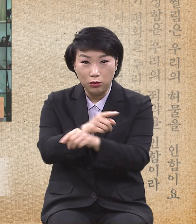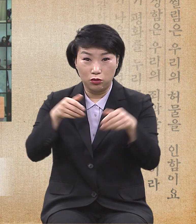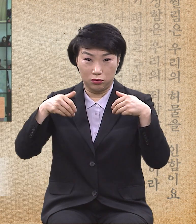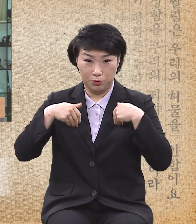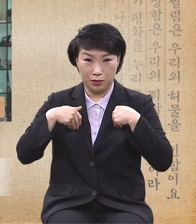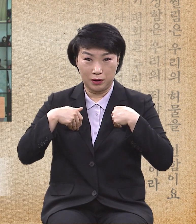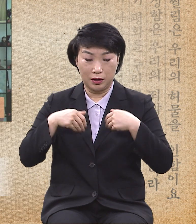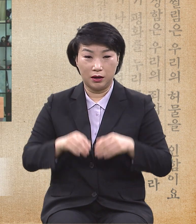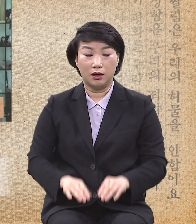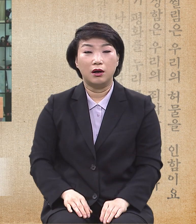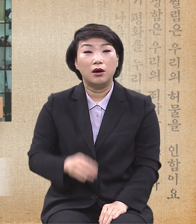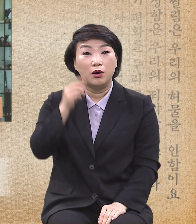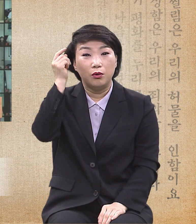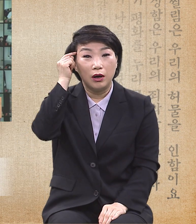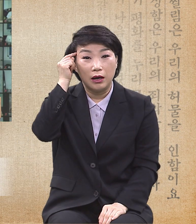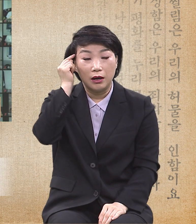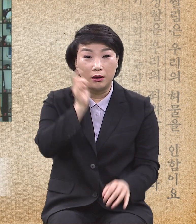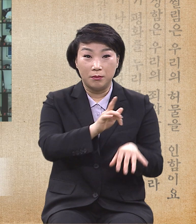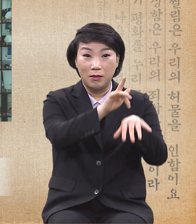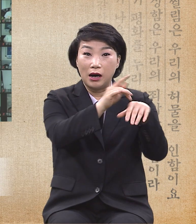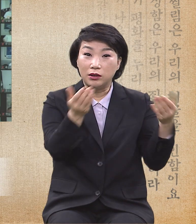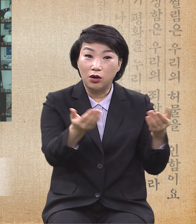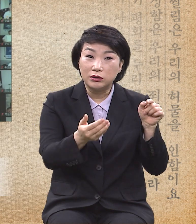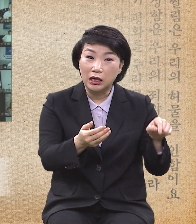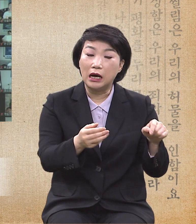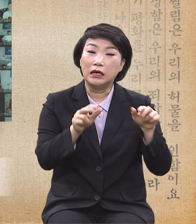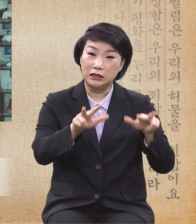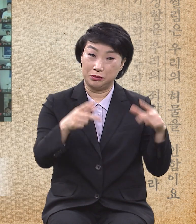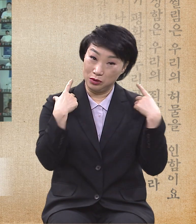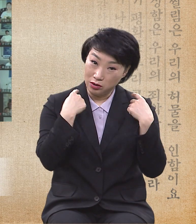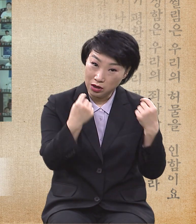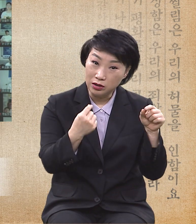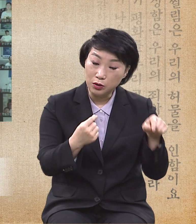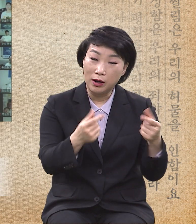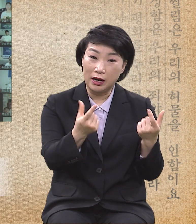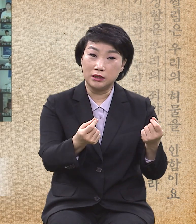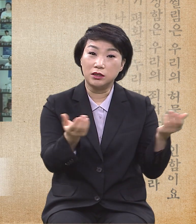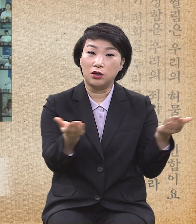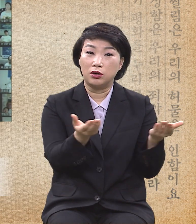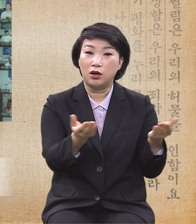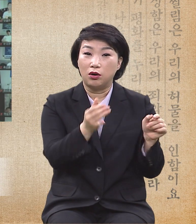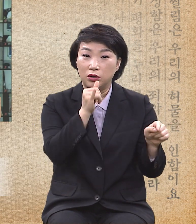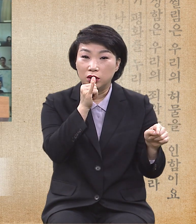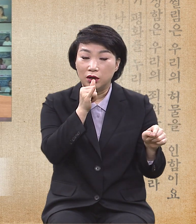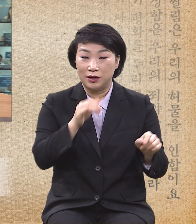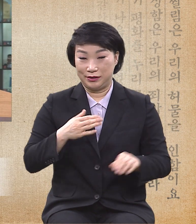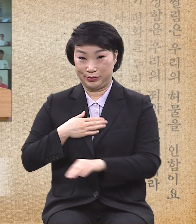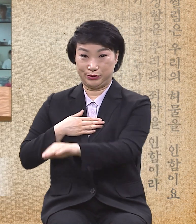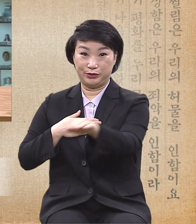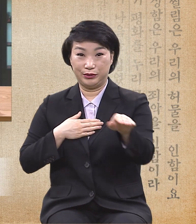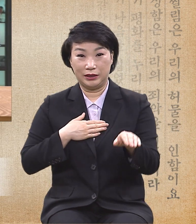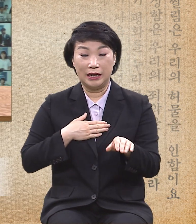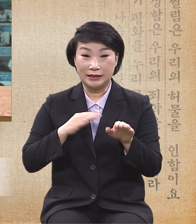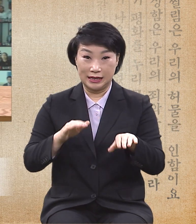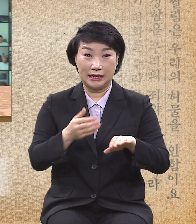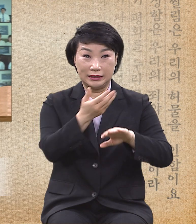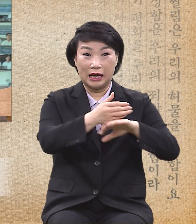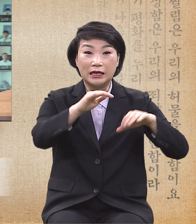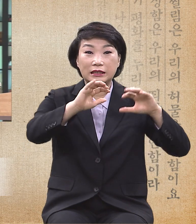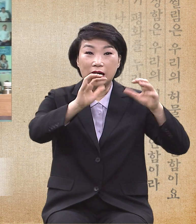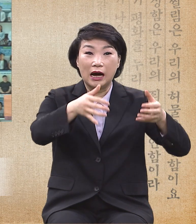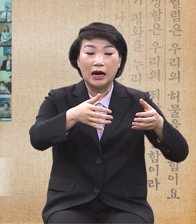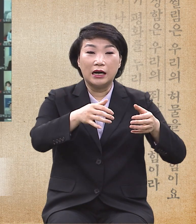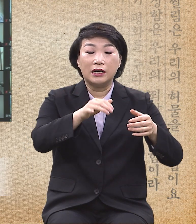됩니다. 왜? 마귀 역사는 여전히 지금도 그렇게 역사합니다. 우리 이방 신을